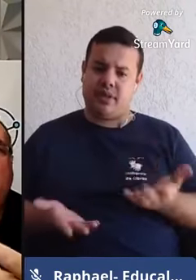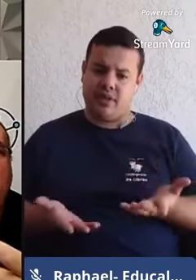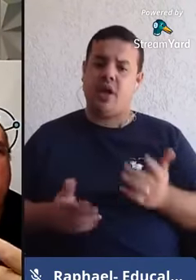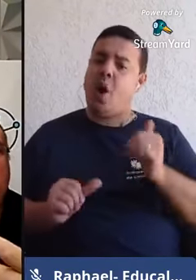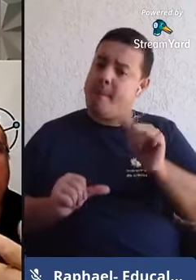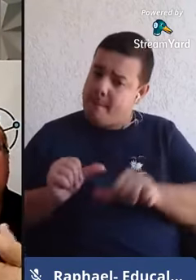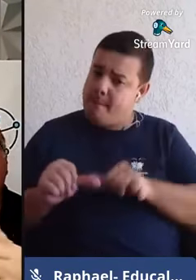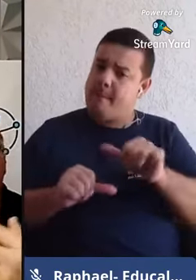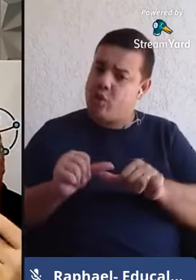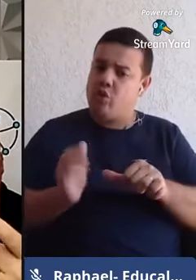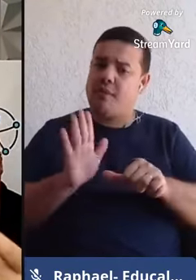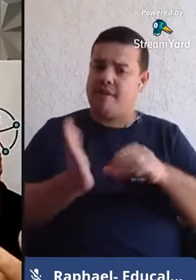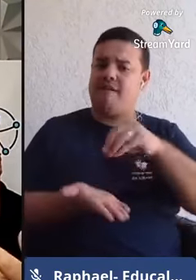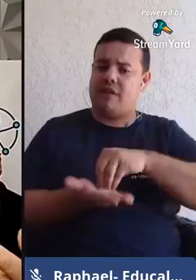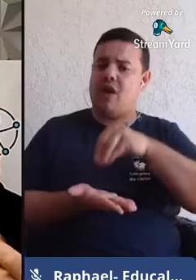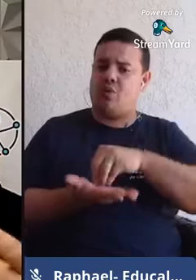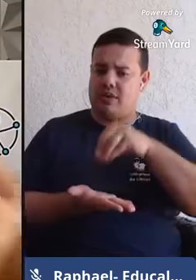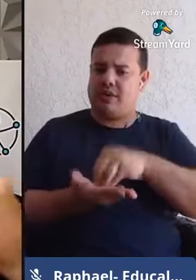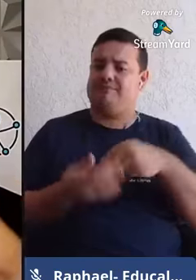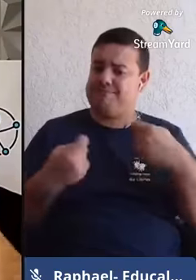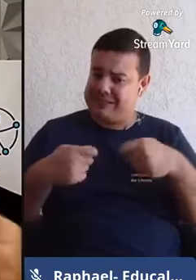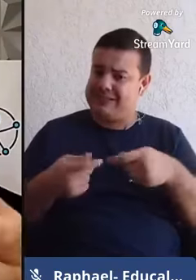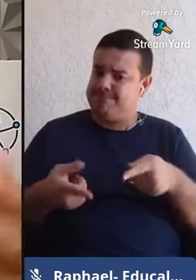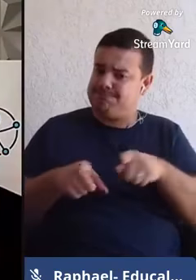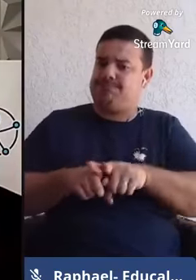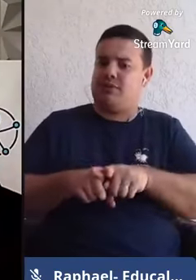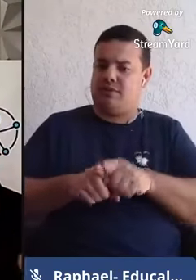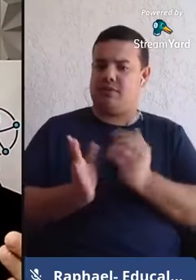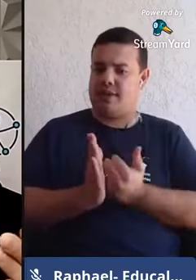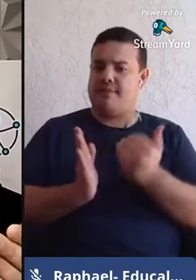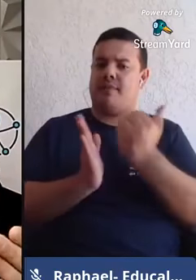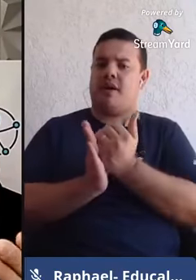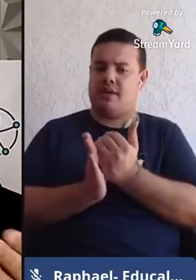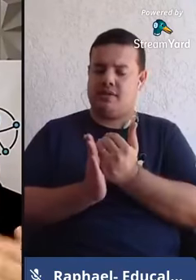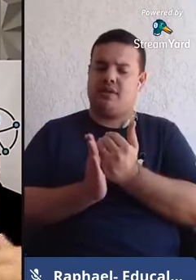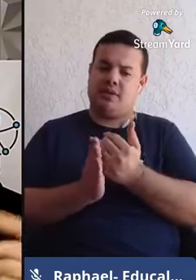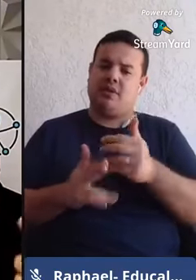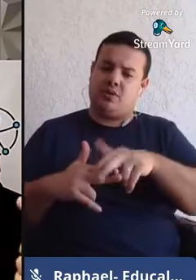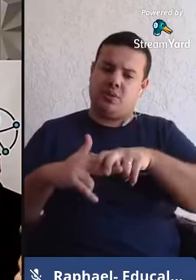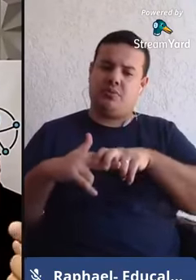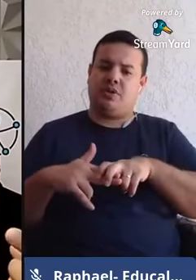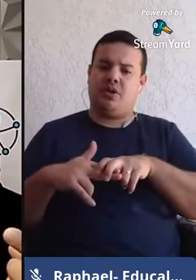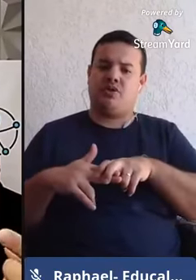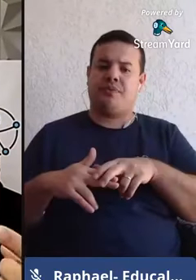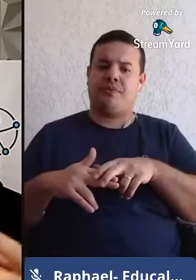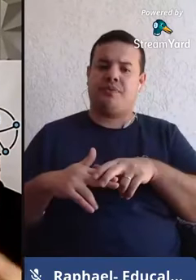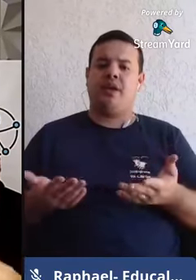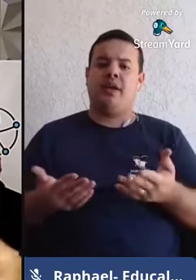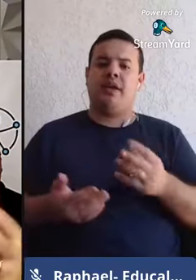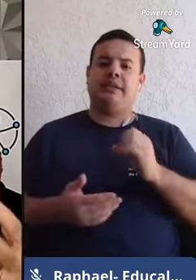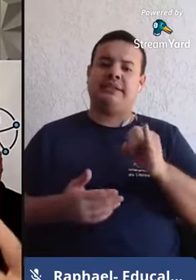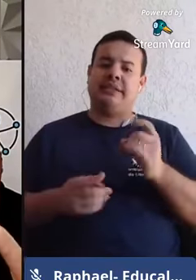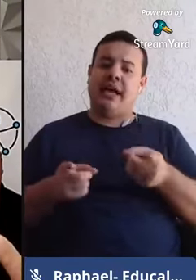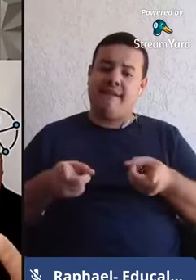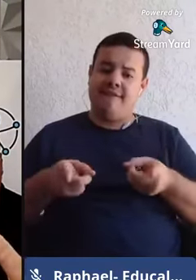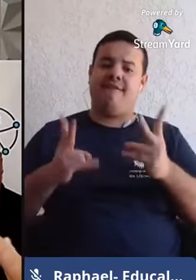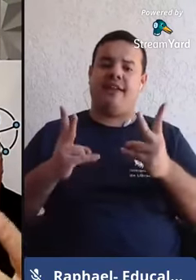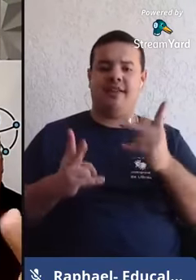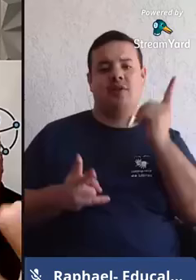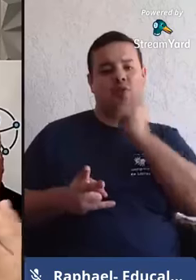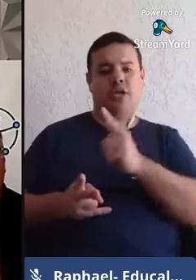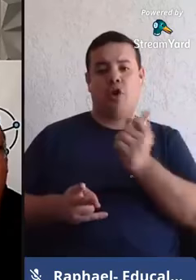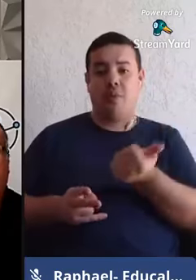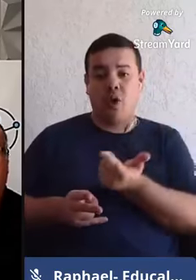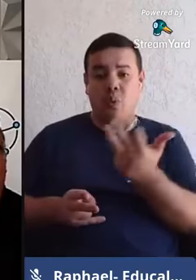bastante, mas ainda existe. Precisa mudar mais. E é o fato disso aí. Se a venda fosse feita em grande volume